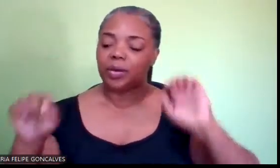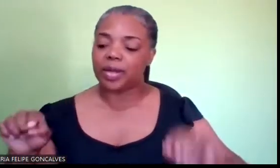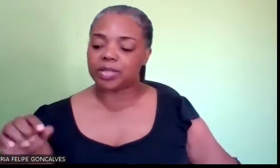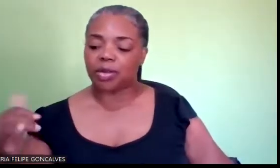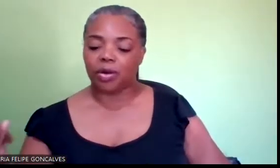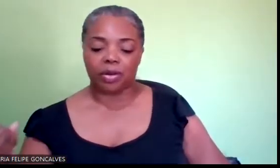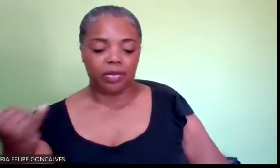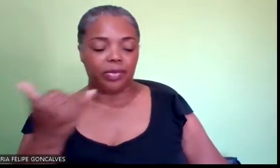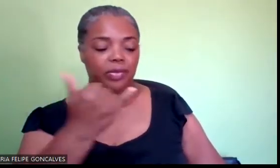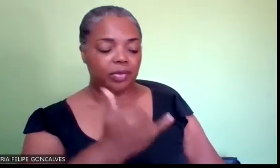olha só,